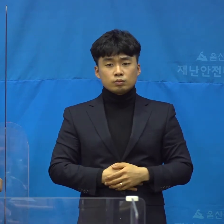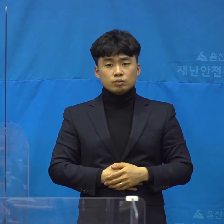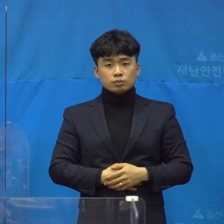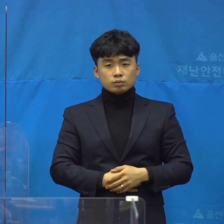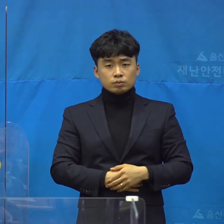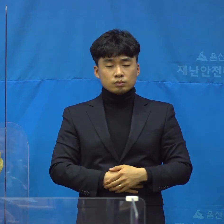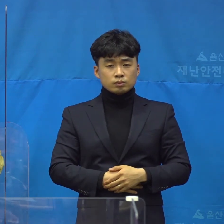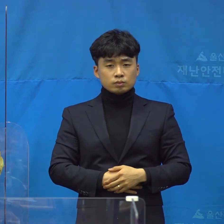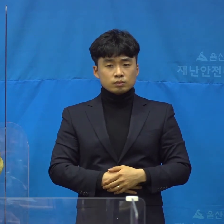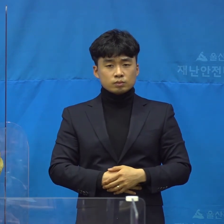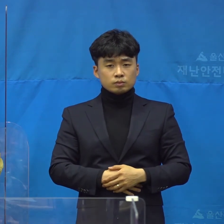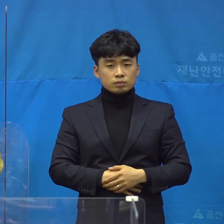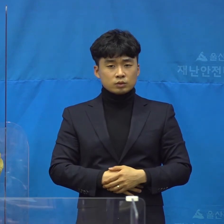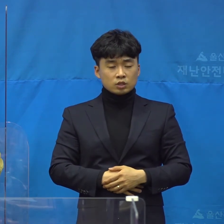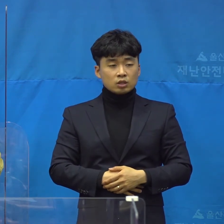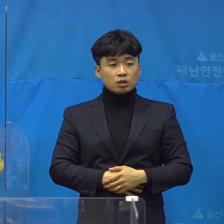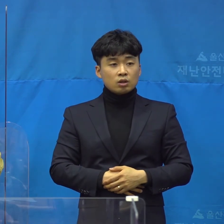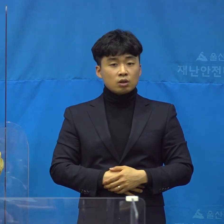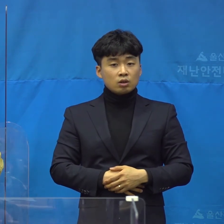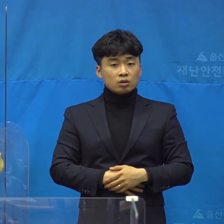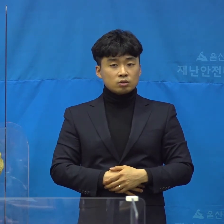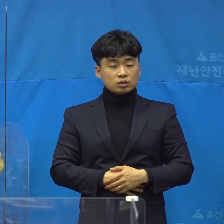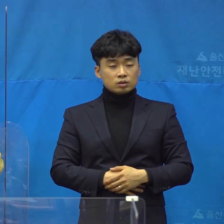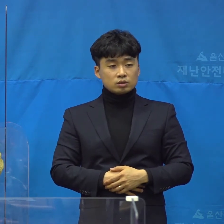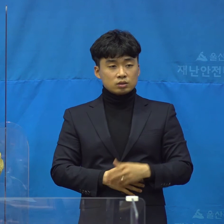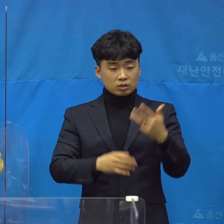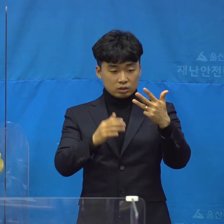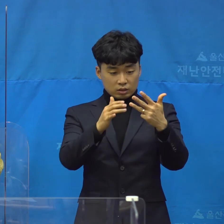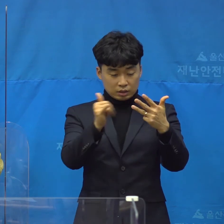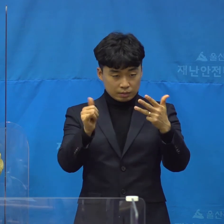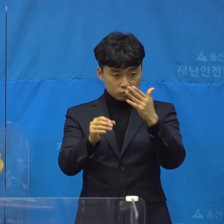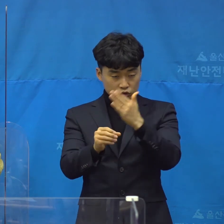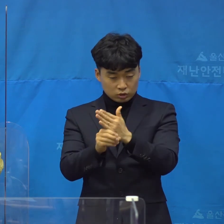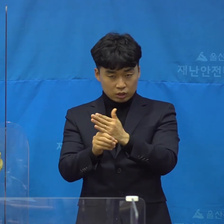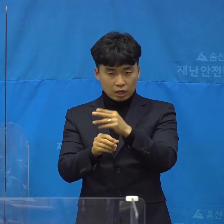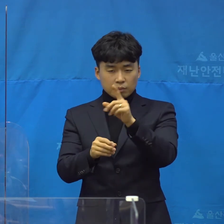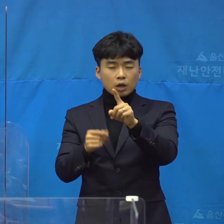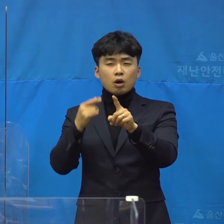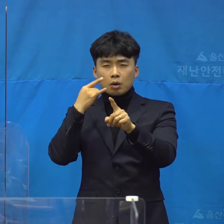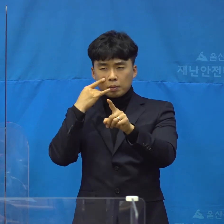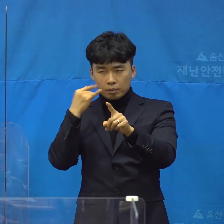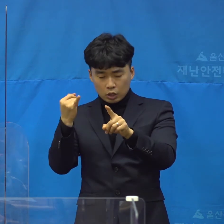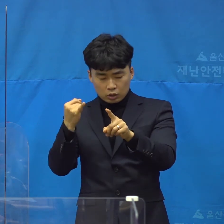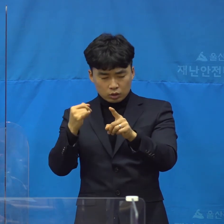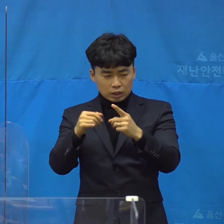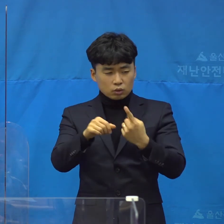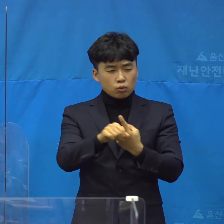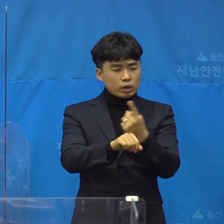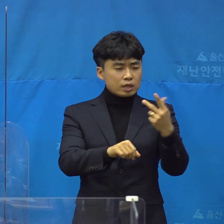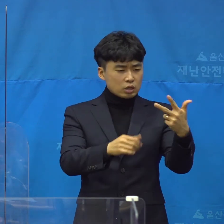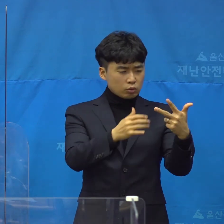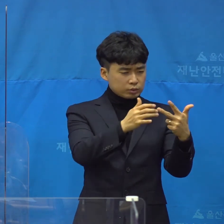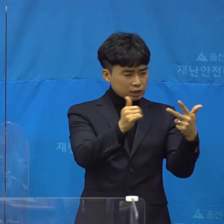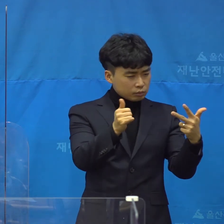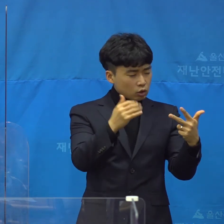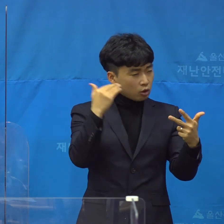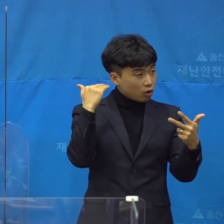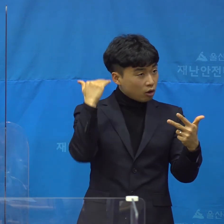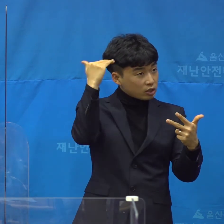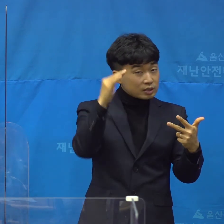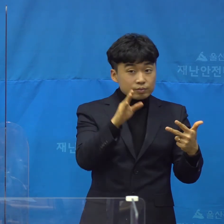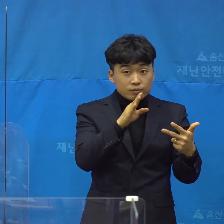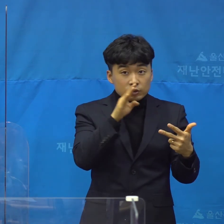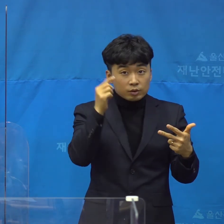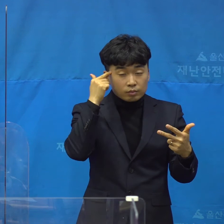그러니까 지금 그 8명 중에서 저 한 분이 어머니였듯이 나머지 7명도 아버지 어머니